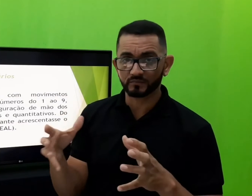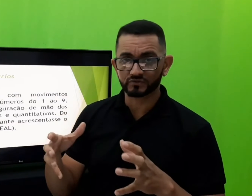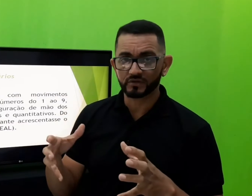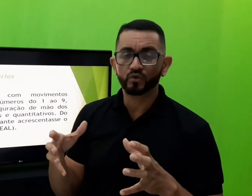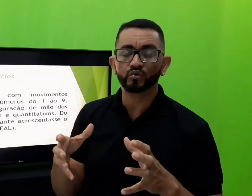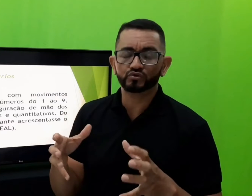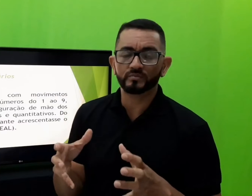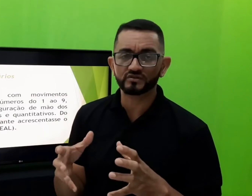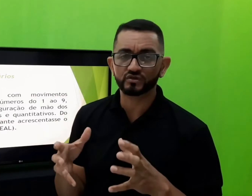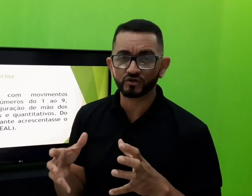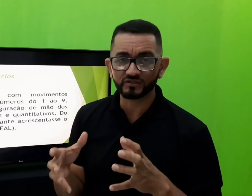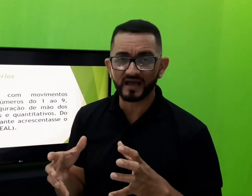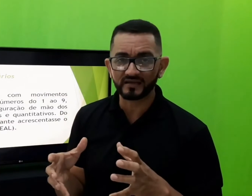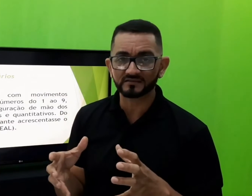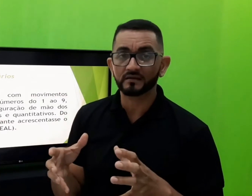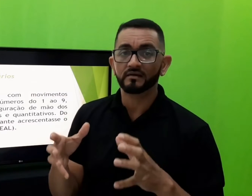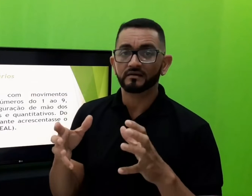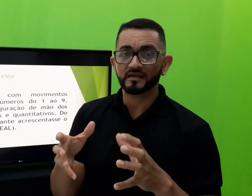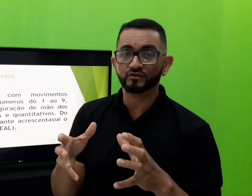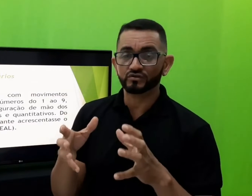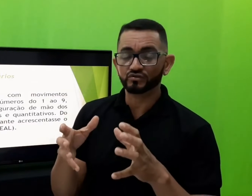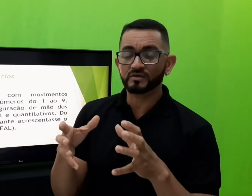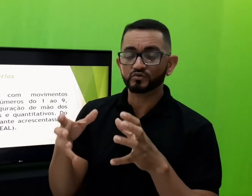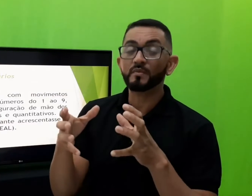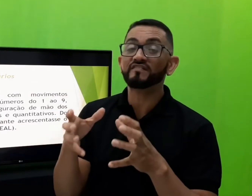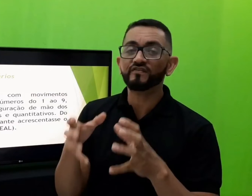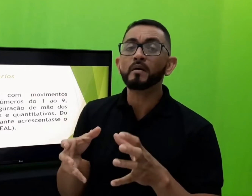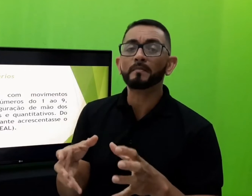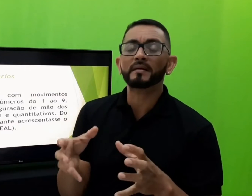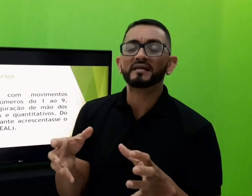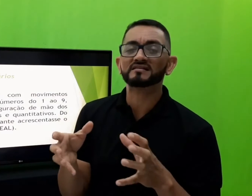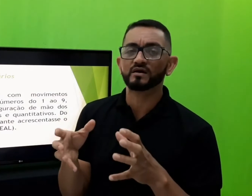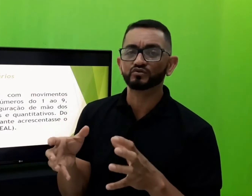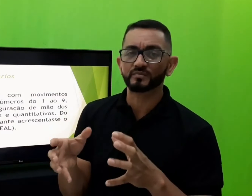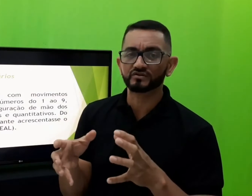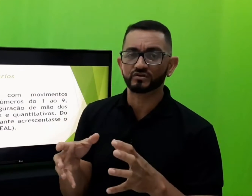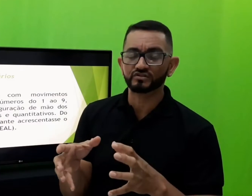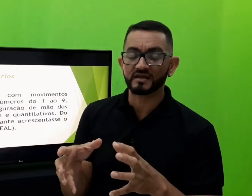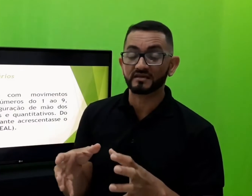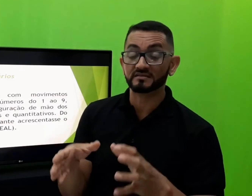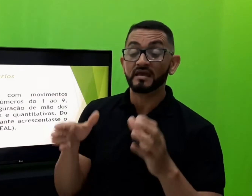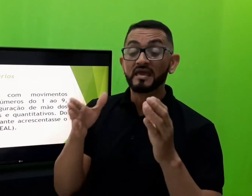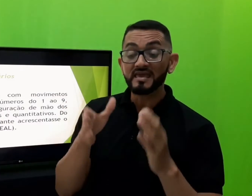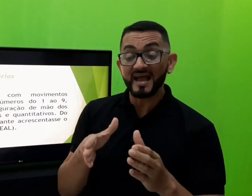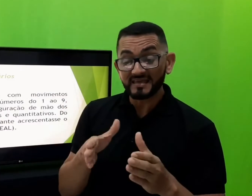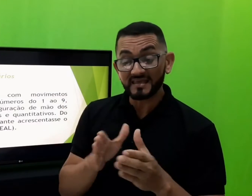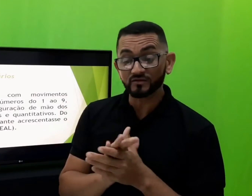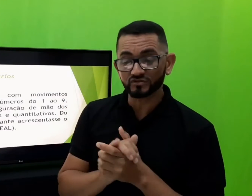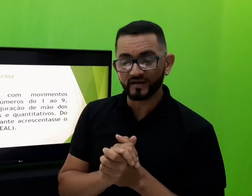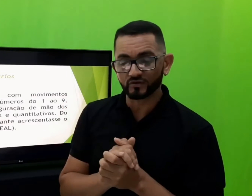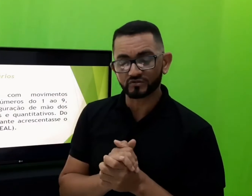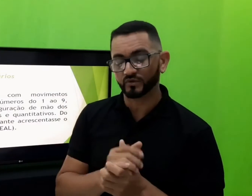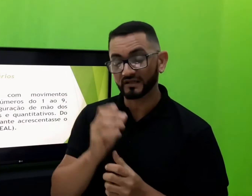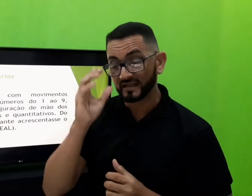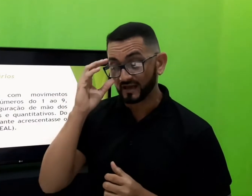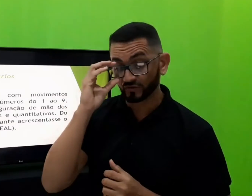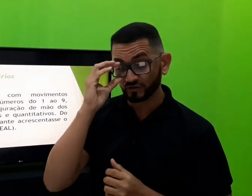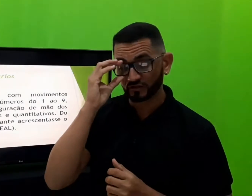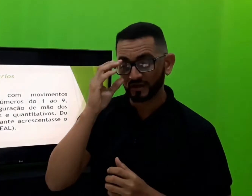balançamos os números ordinais. Né? Nós temos uma forma para balançar os números ordinais. E aqui nos valores monetários nós